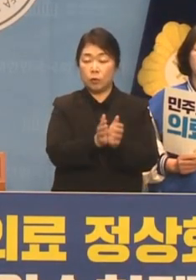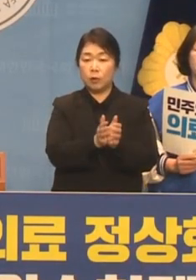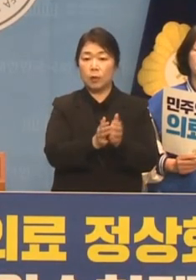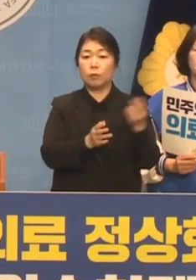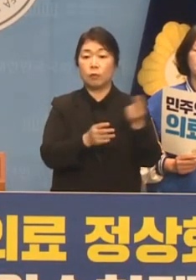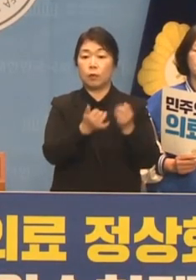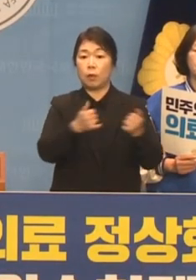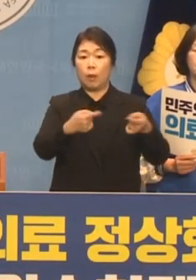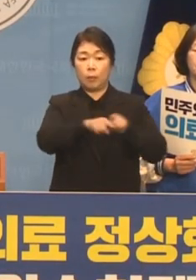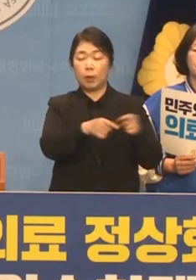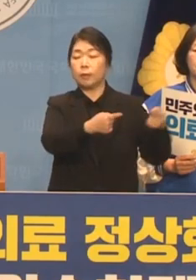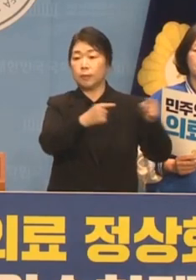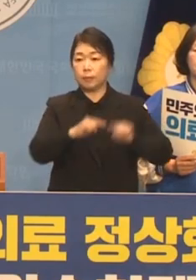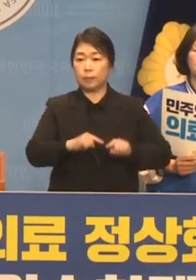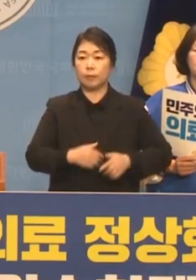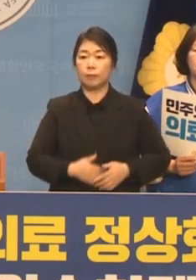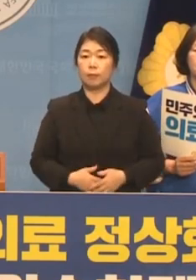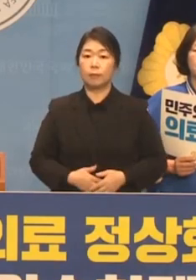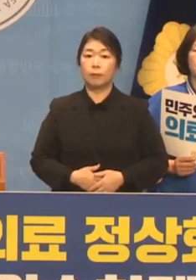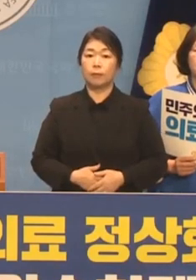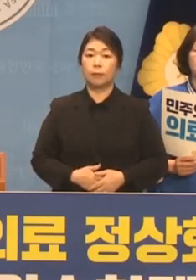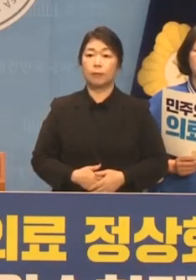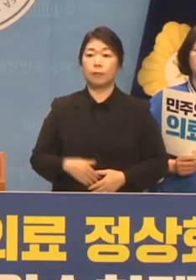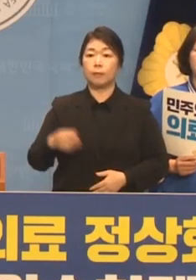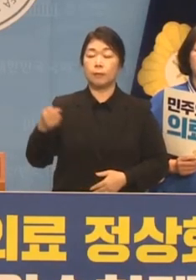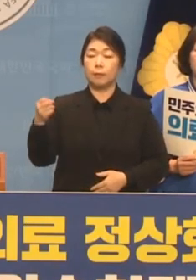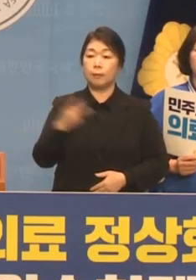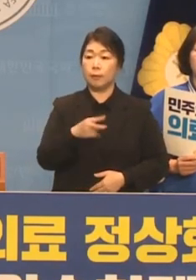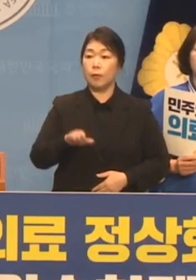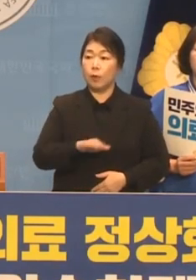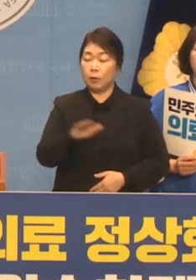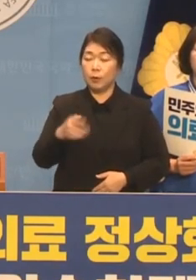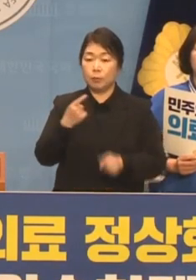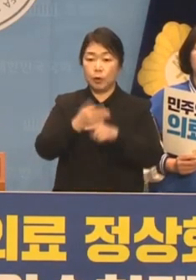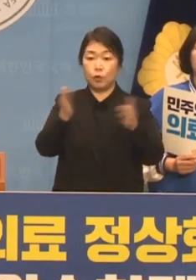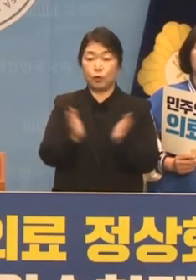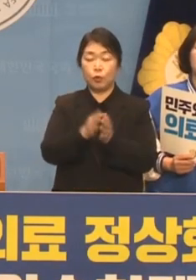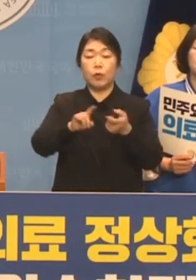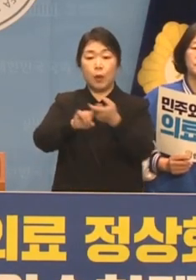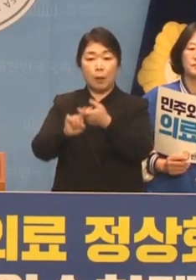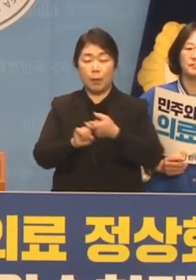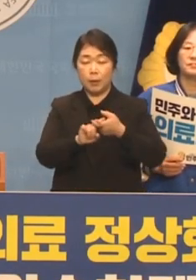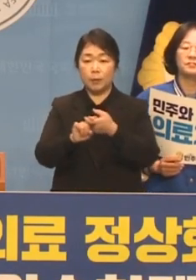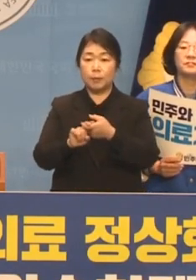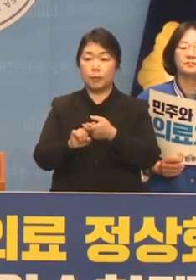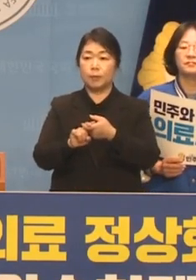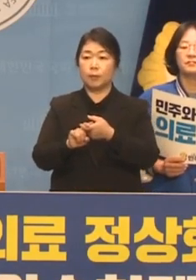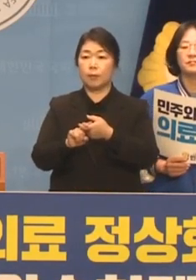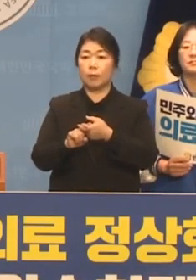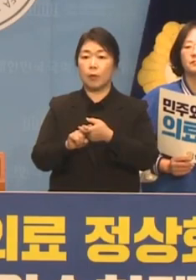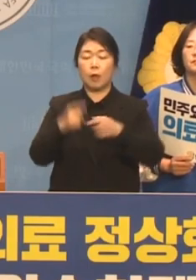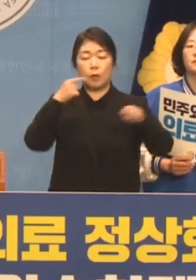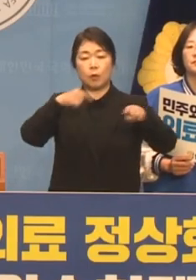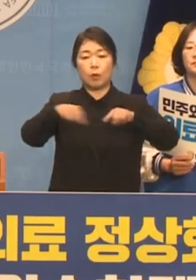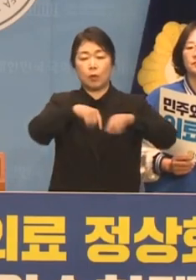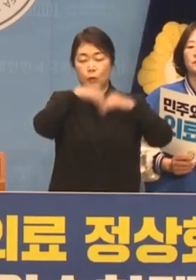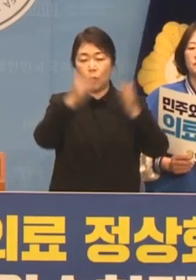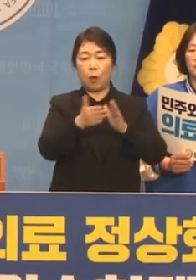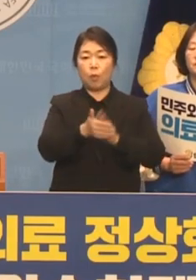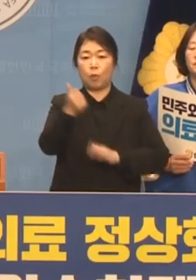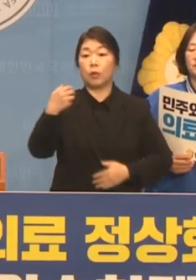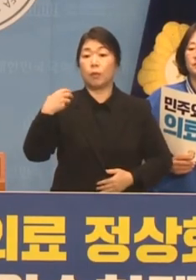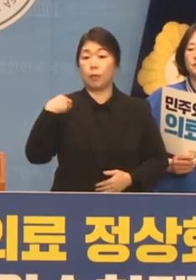같이 자리하셨습니다네 그리고 저희 더불어 민주 연합의 어 정책 총괄 본부장을